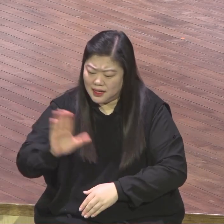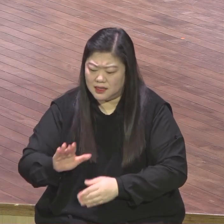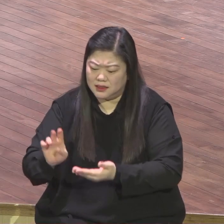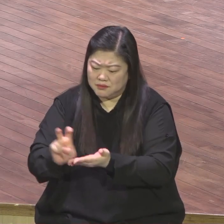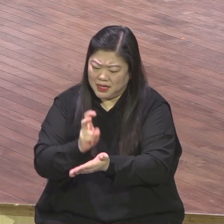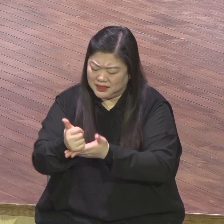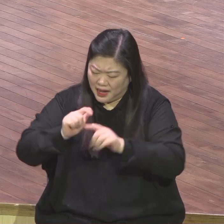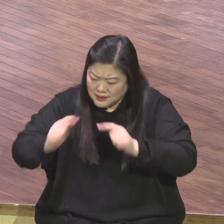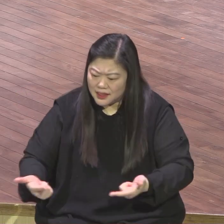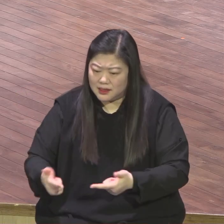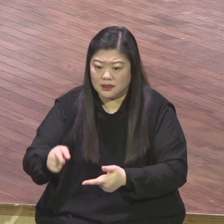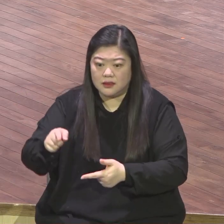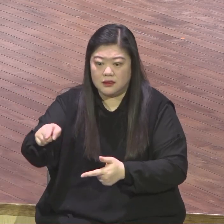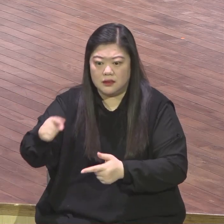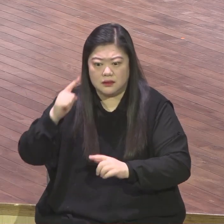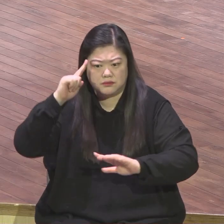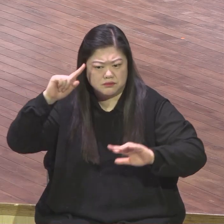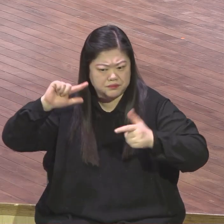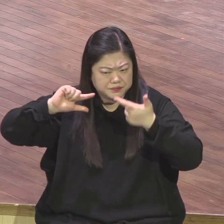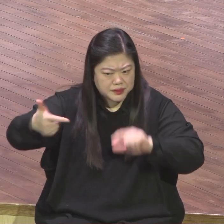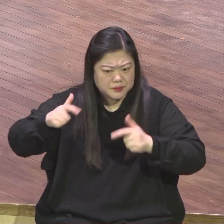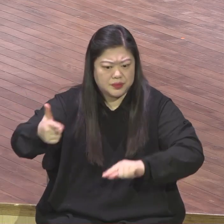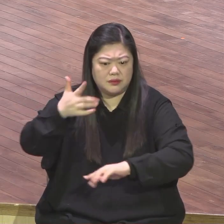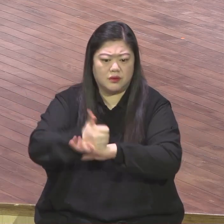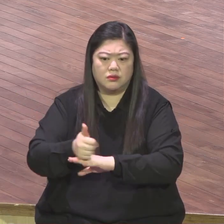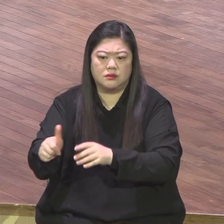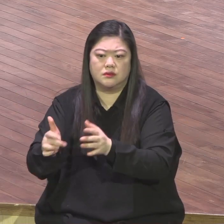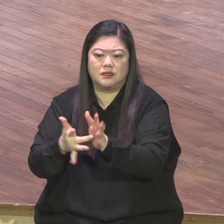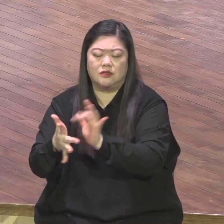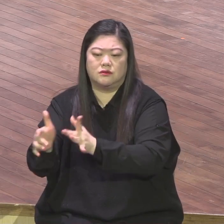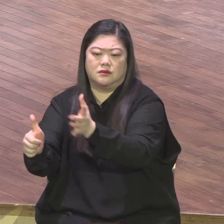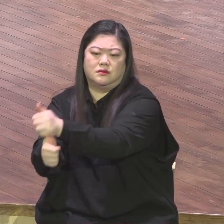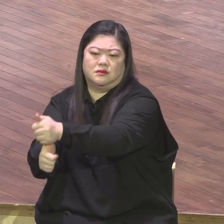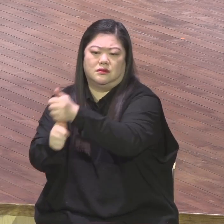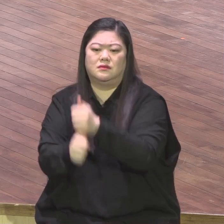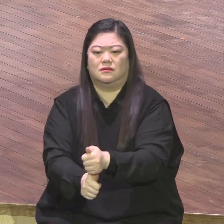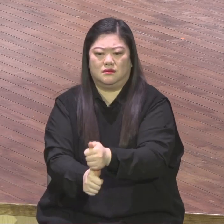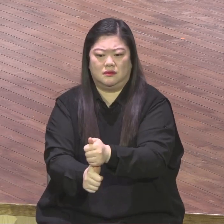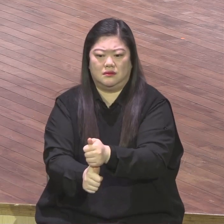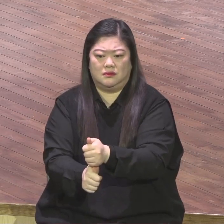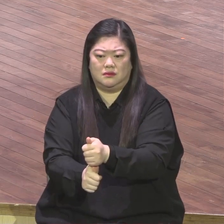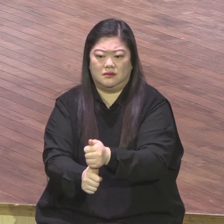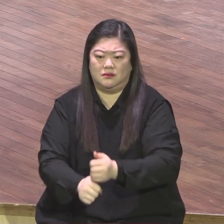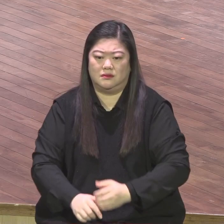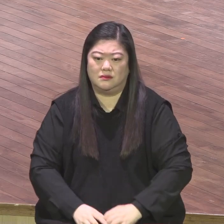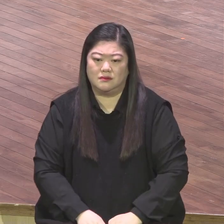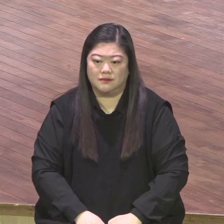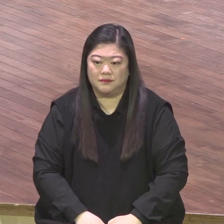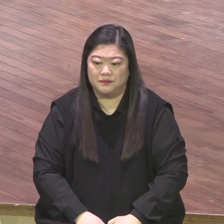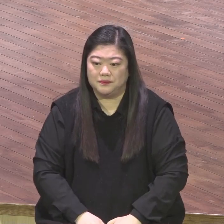처리해버리는 제목이 그거예요. 기독교 저거 다 신성 모독죄다.